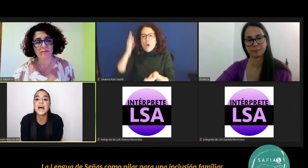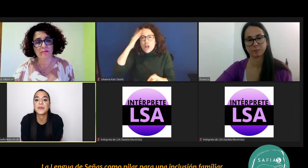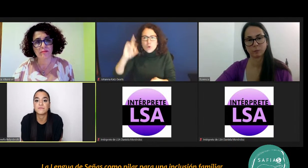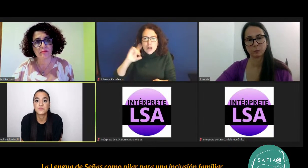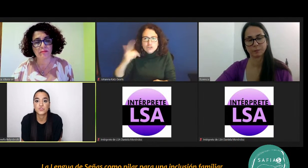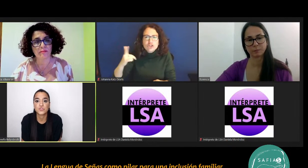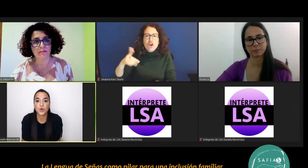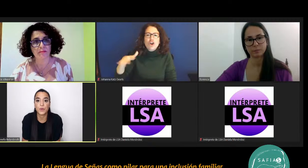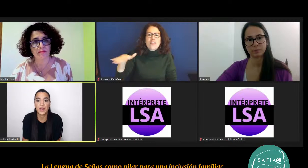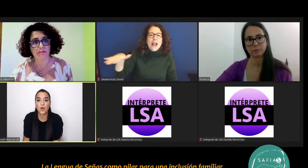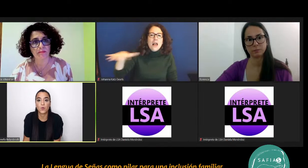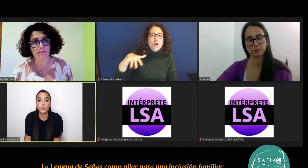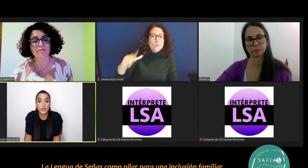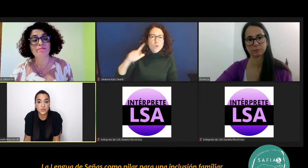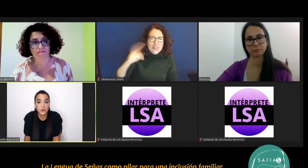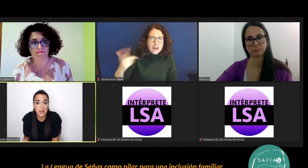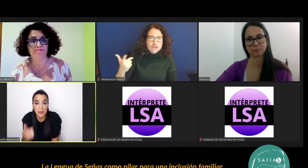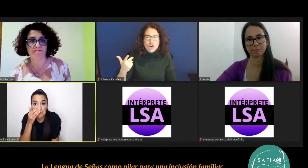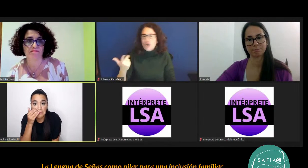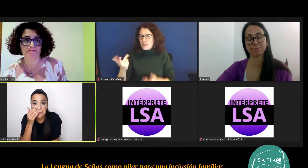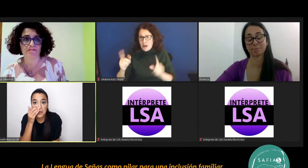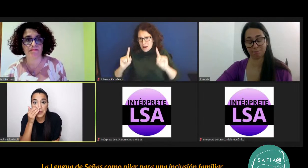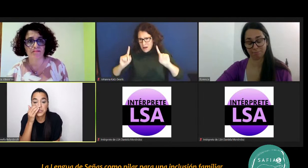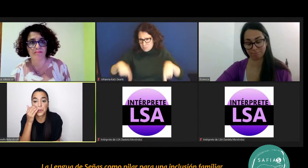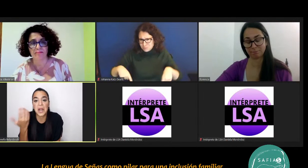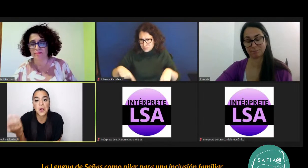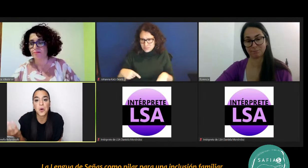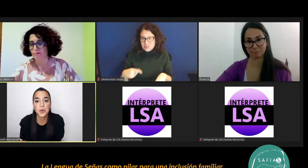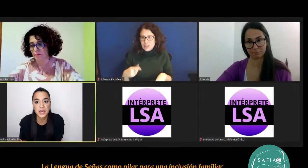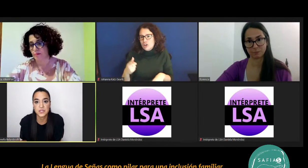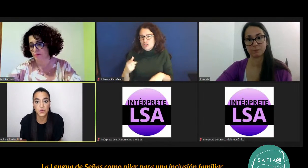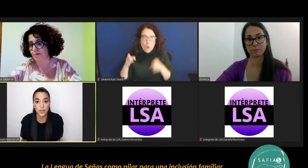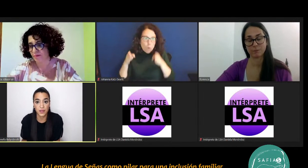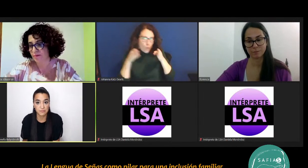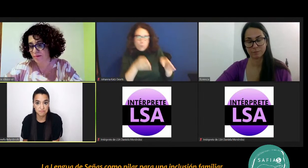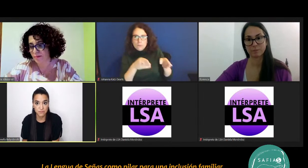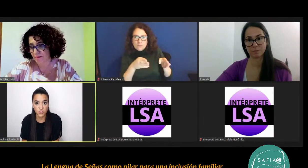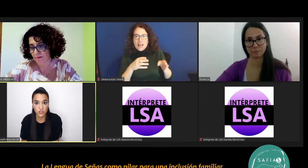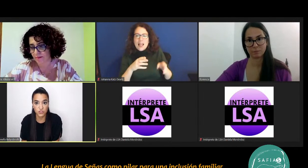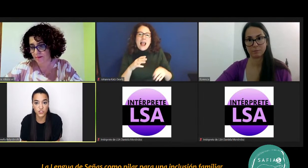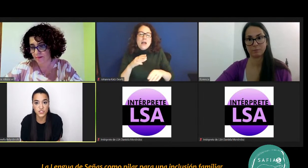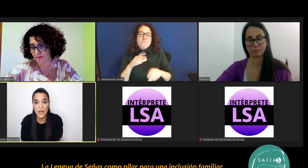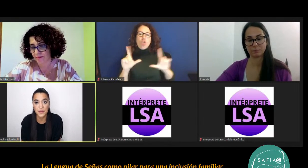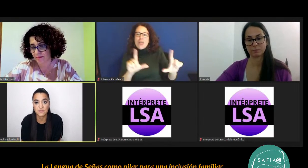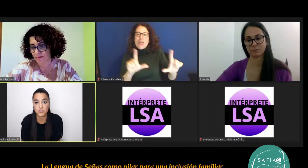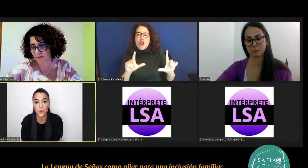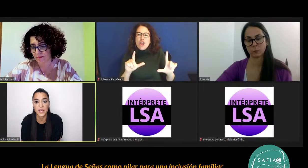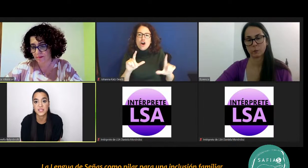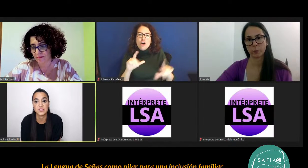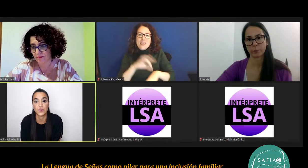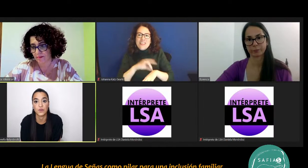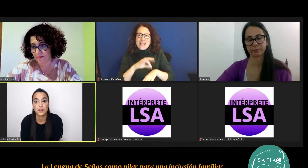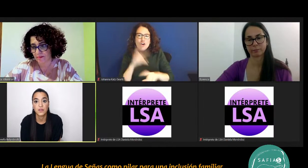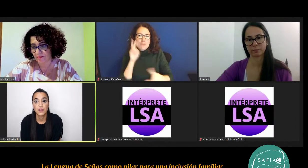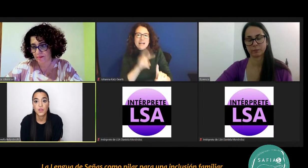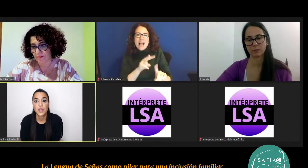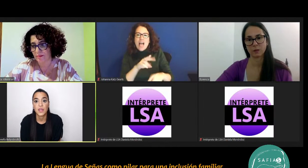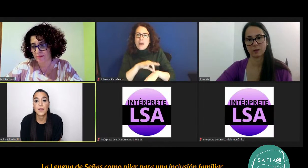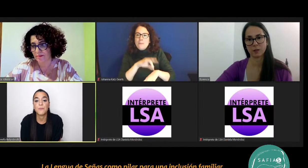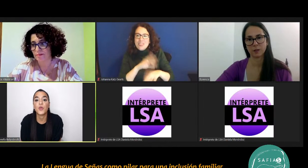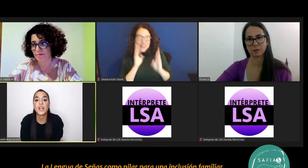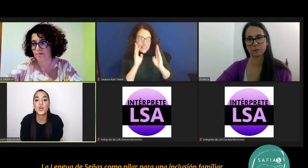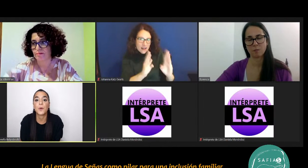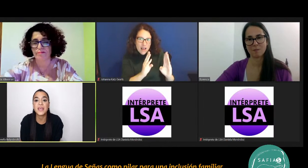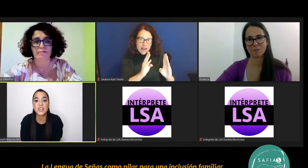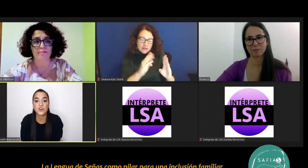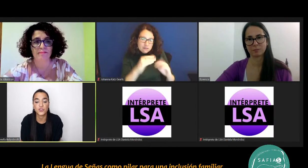no saben sobre la cultura sorda, sobre la comunidad sorda. No saben sobre eso.